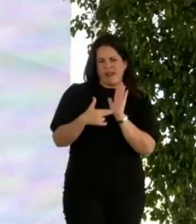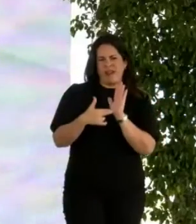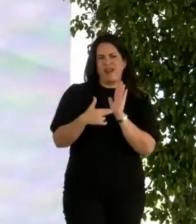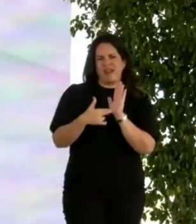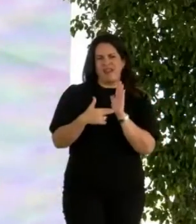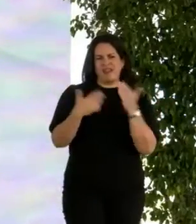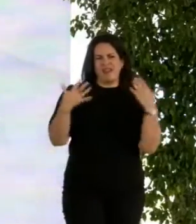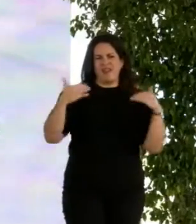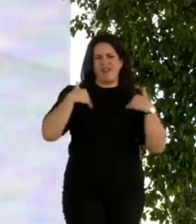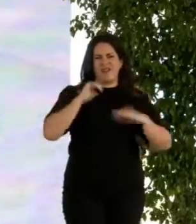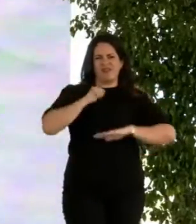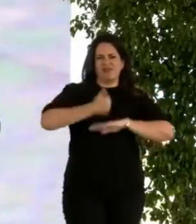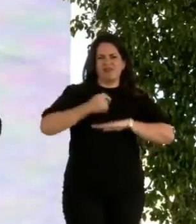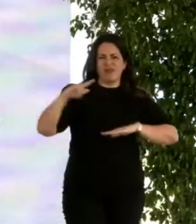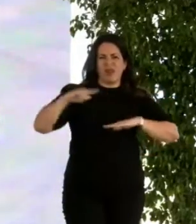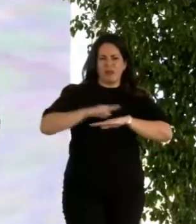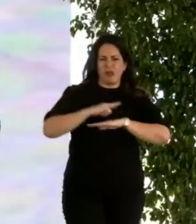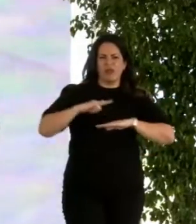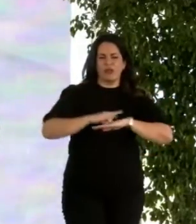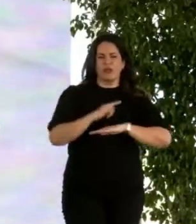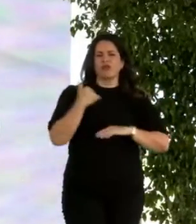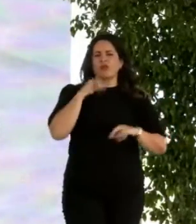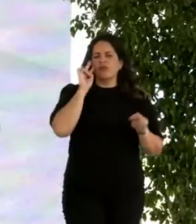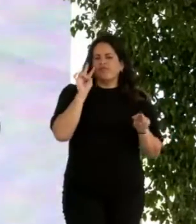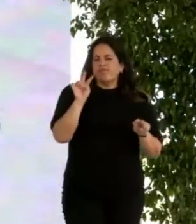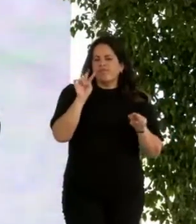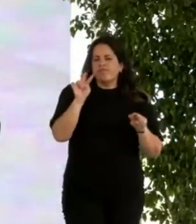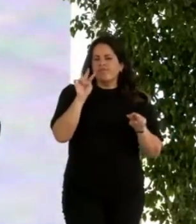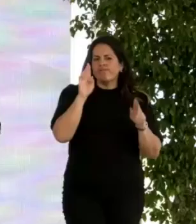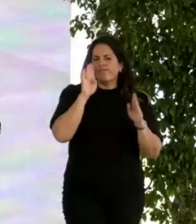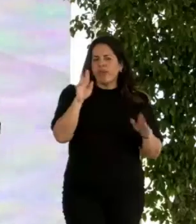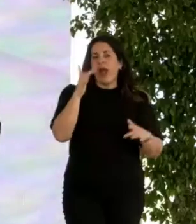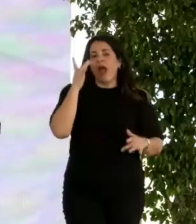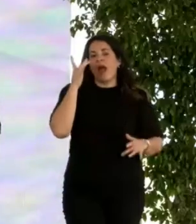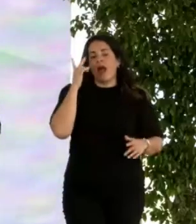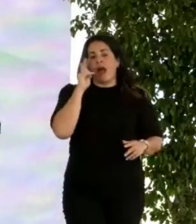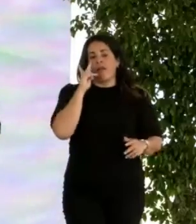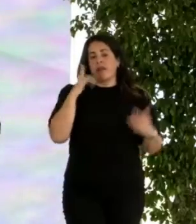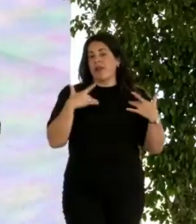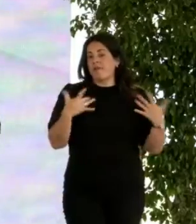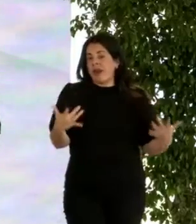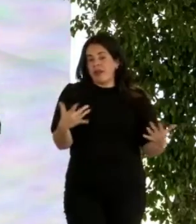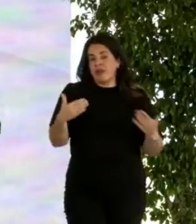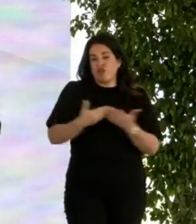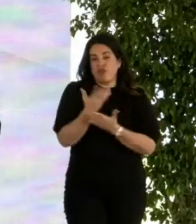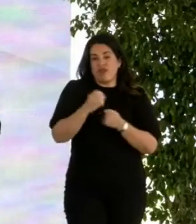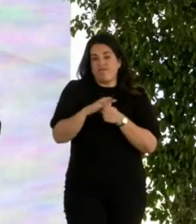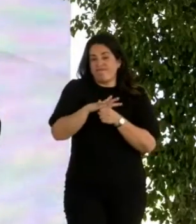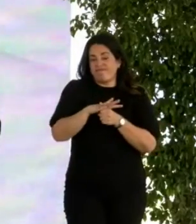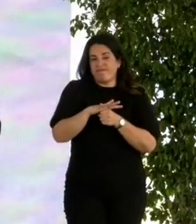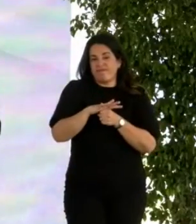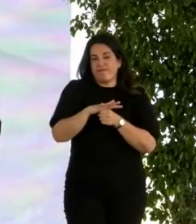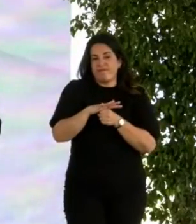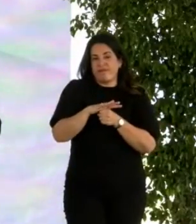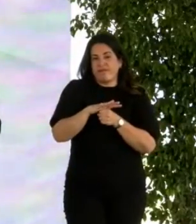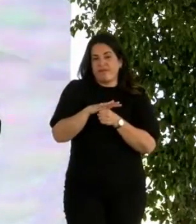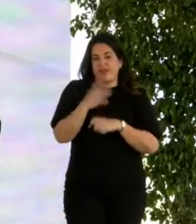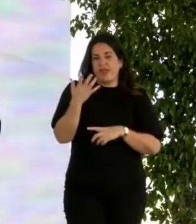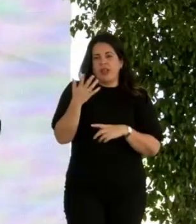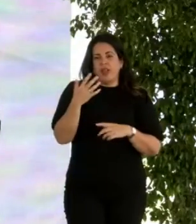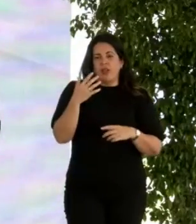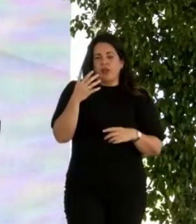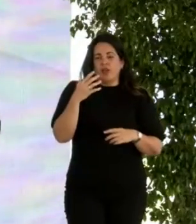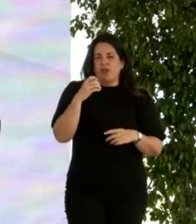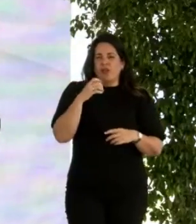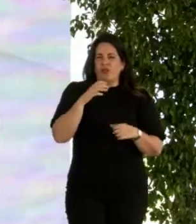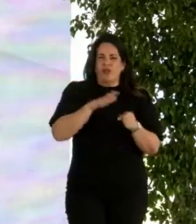en el aeropuerto. Estamos vigilantes, estamos viendo qué está sucediendo con esta variante. No se tiene mucha información